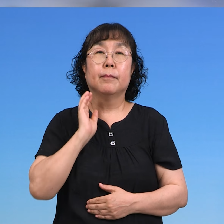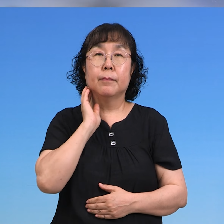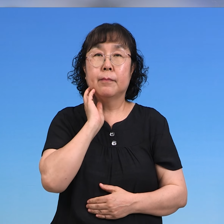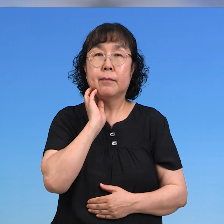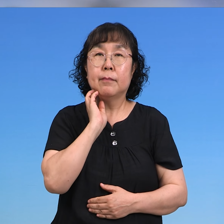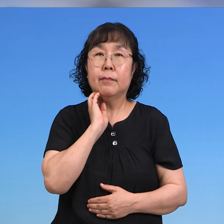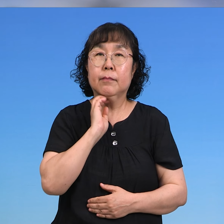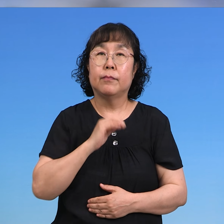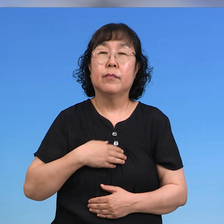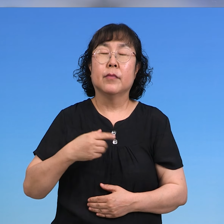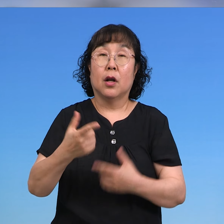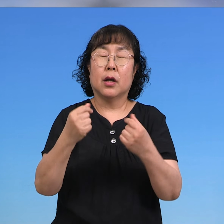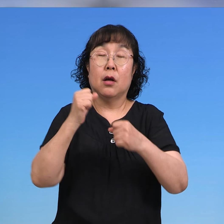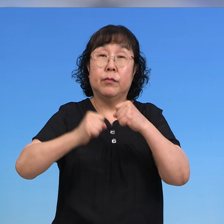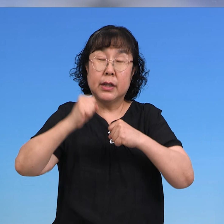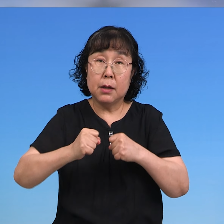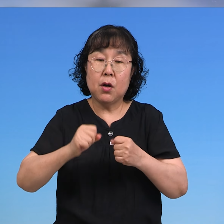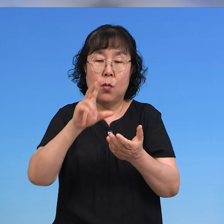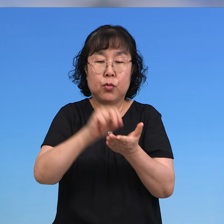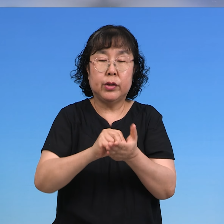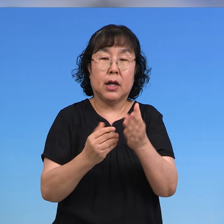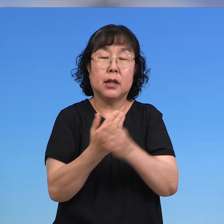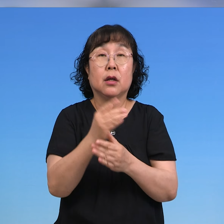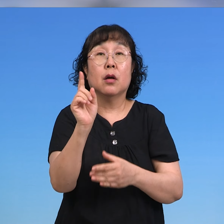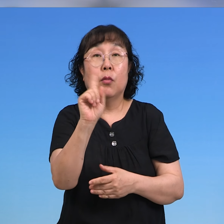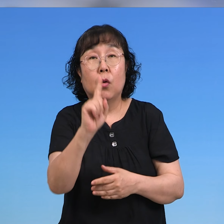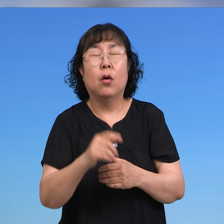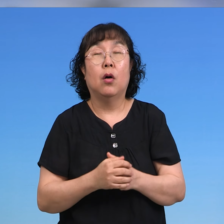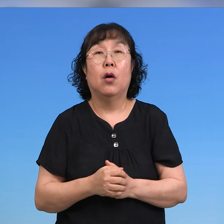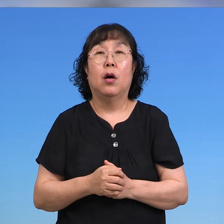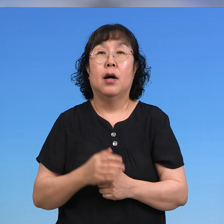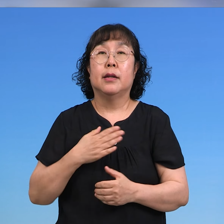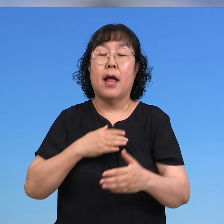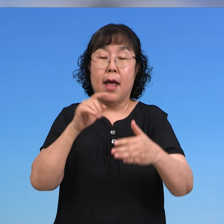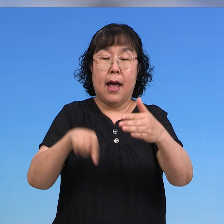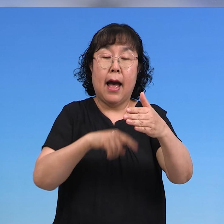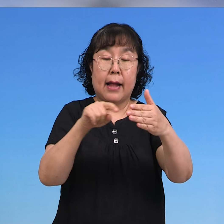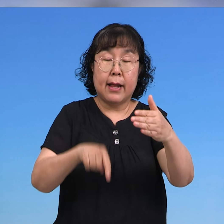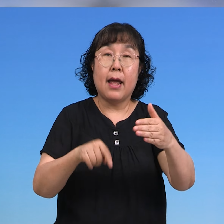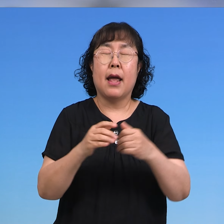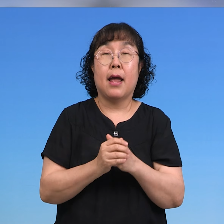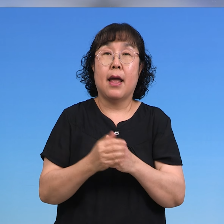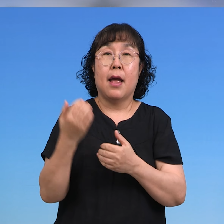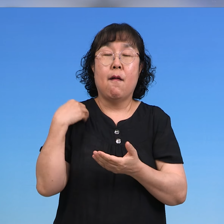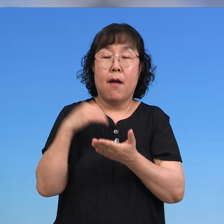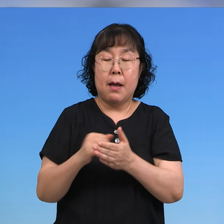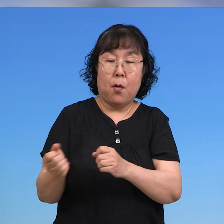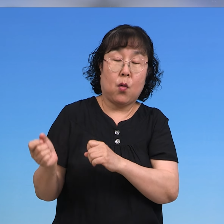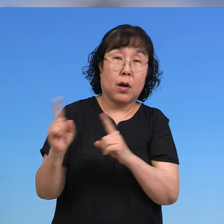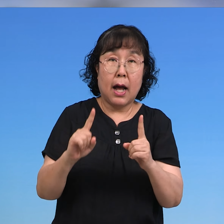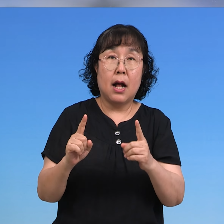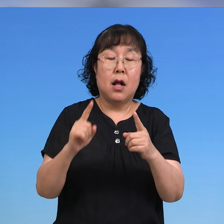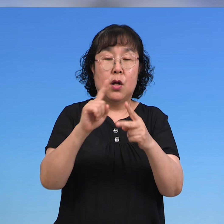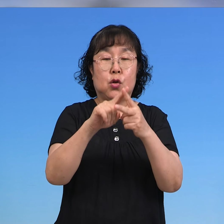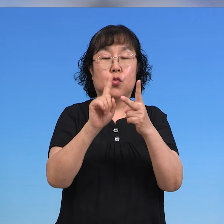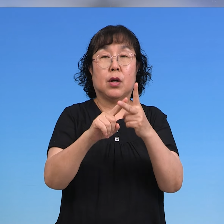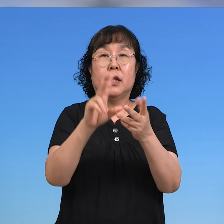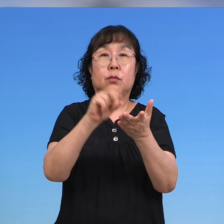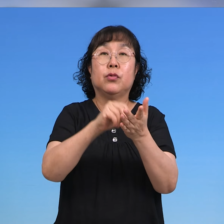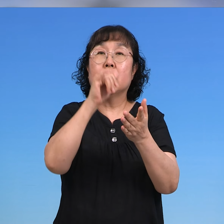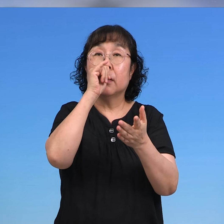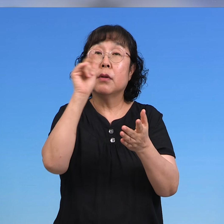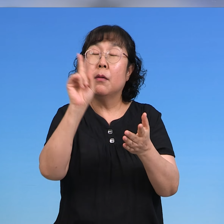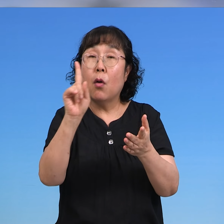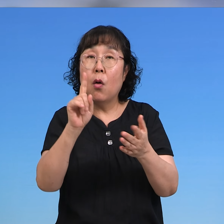도와주시는데요 그렇게 움직이면 문제가 생겨요. 내 안에 회복해야 될 두 가지 문제가